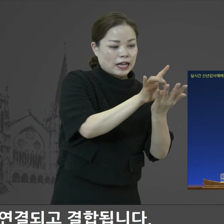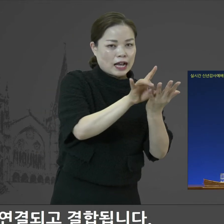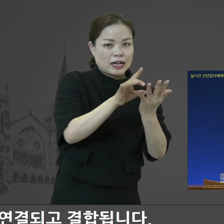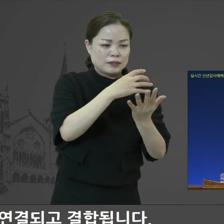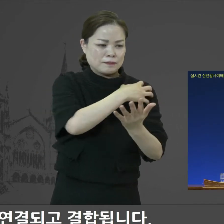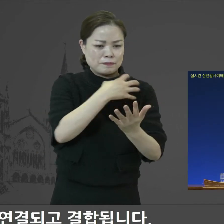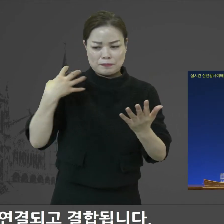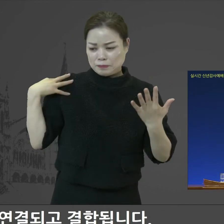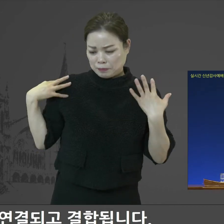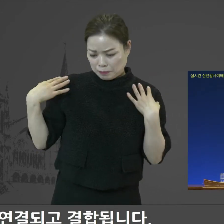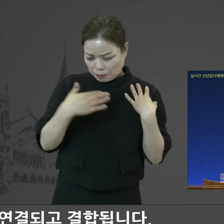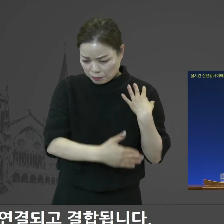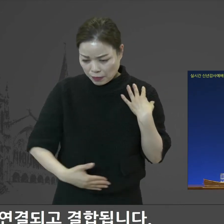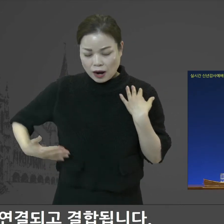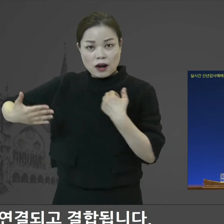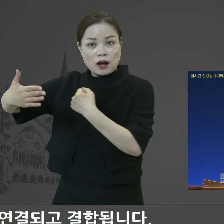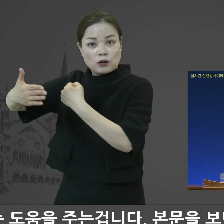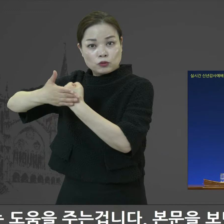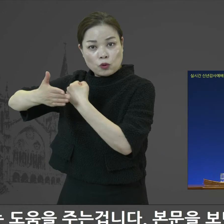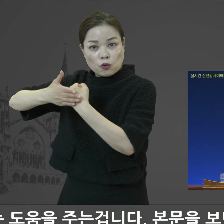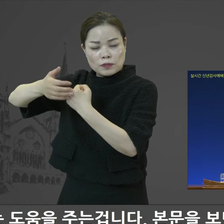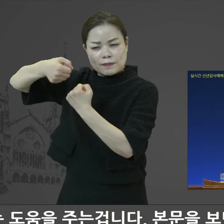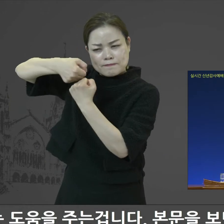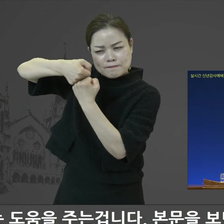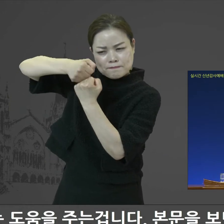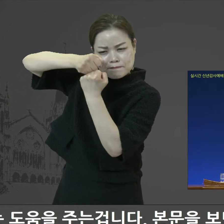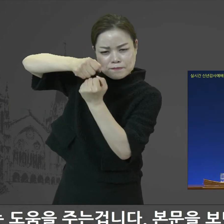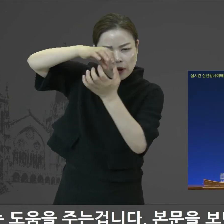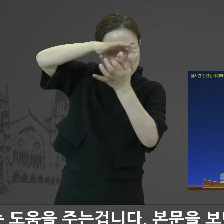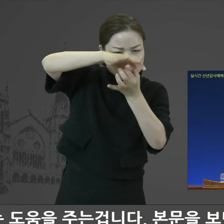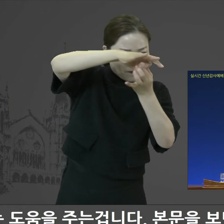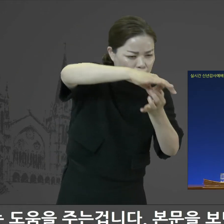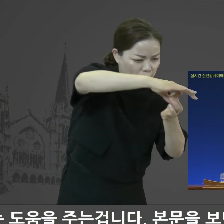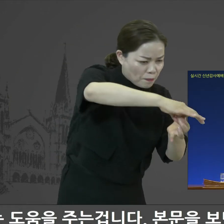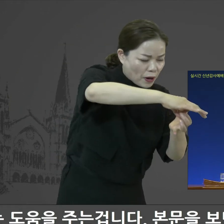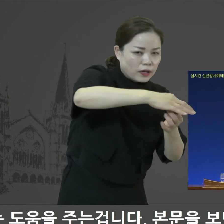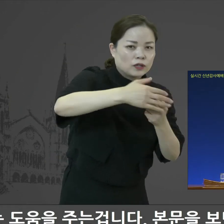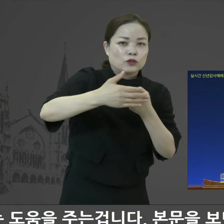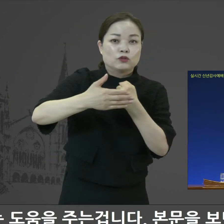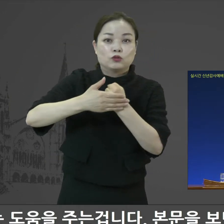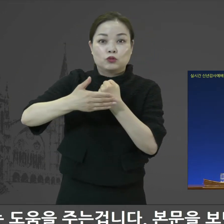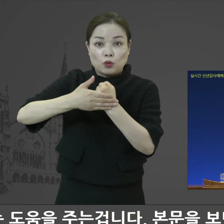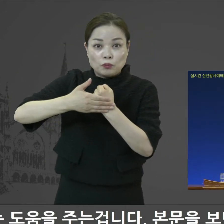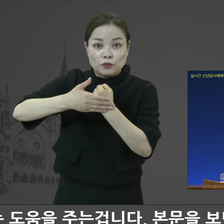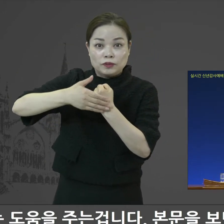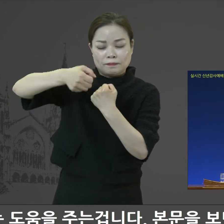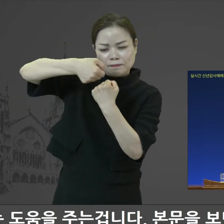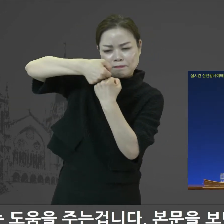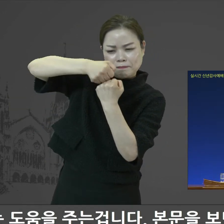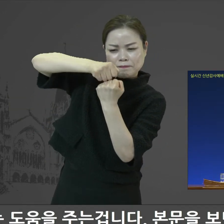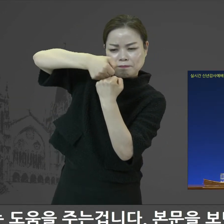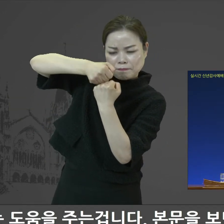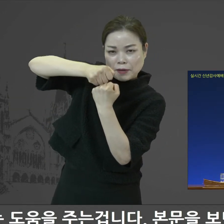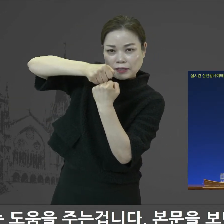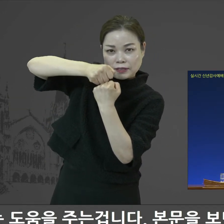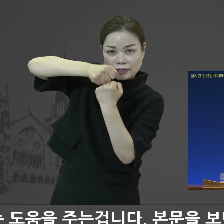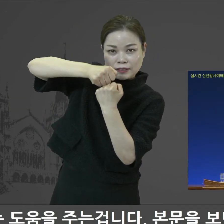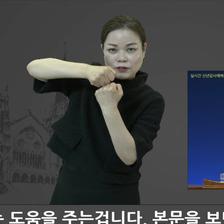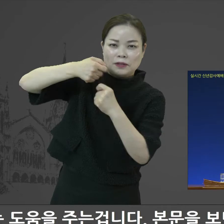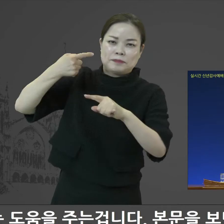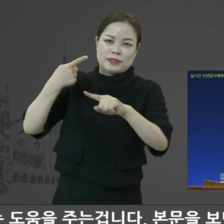통하여 도움을 받음으로, 요게 돕는 마디 이렇게